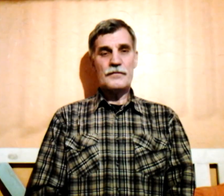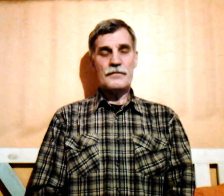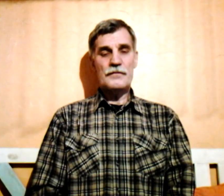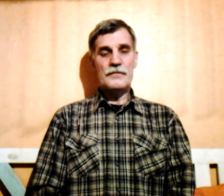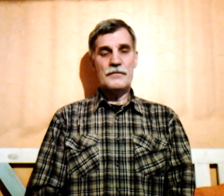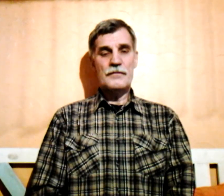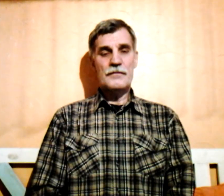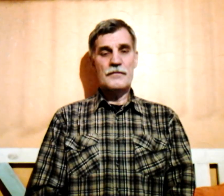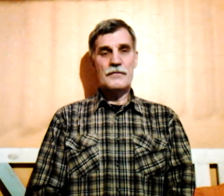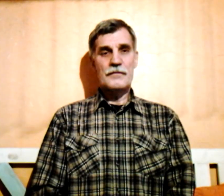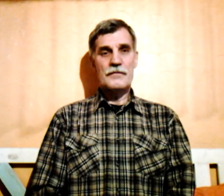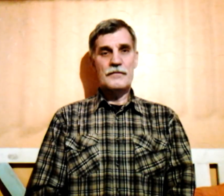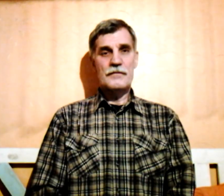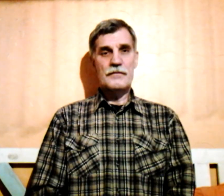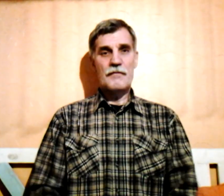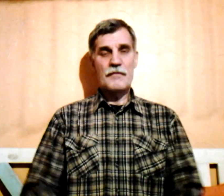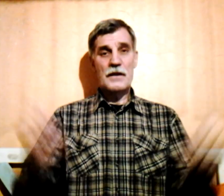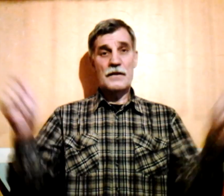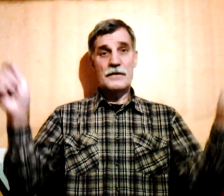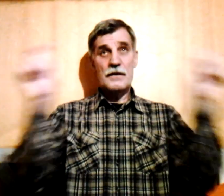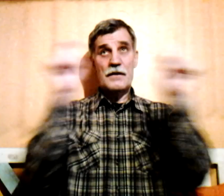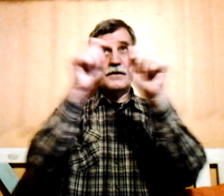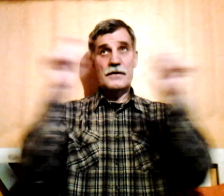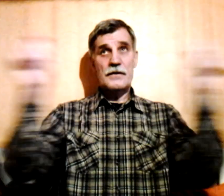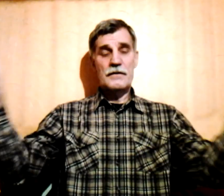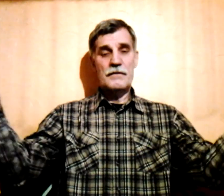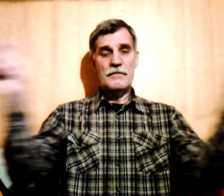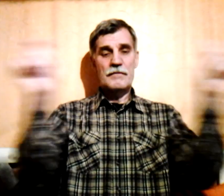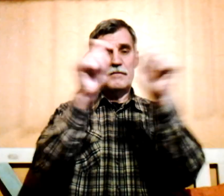Curtain. Занавески. Занавеска.